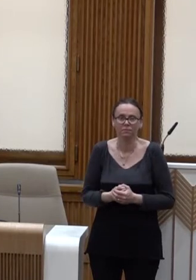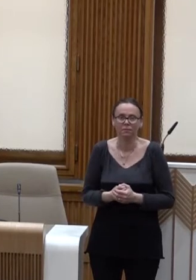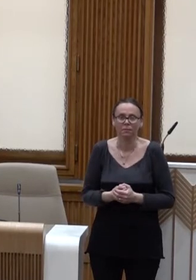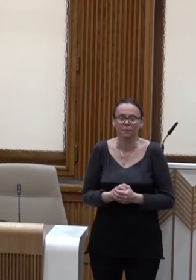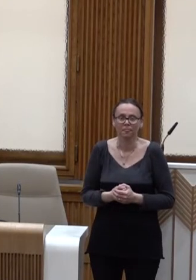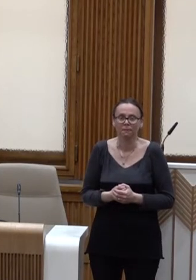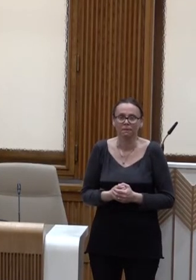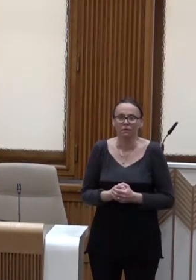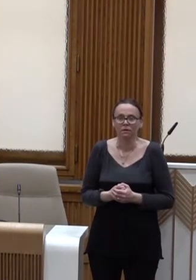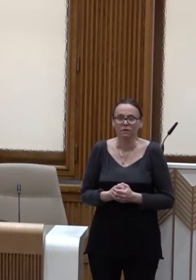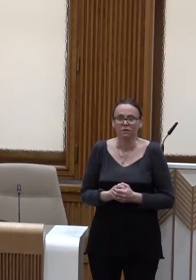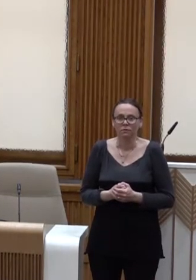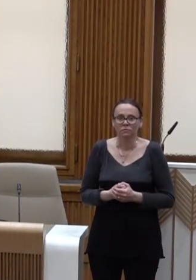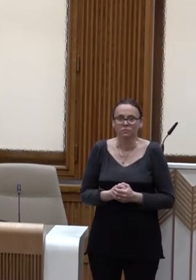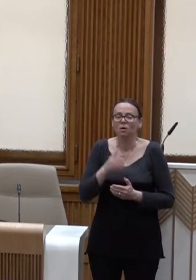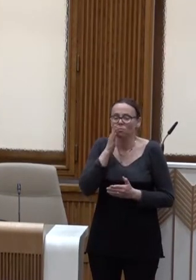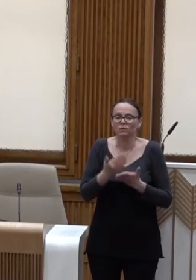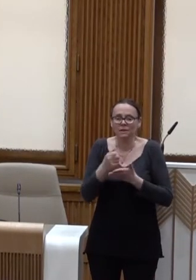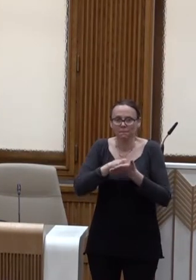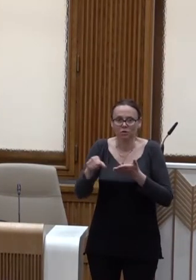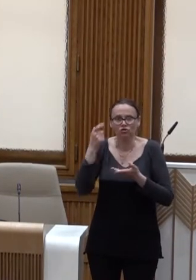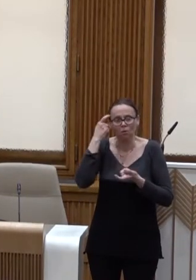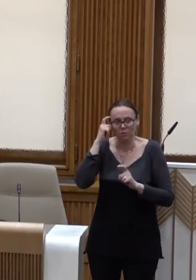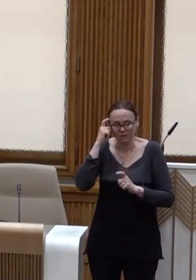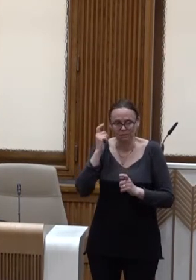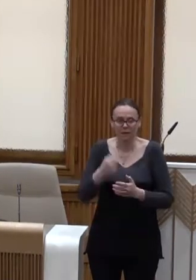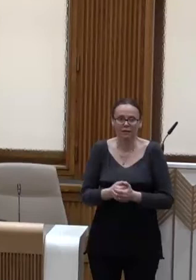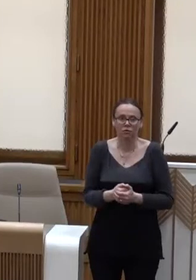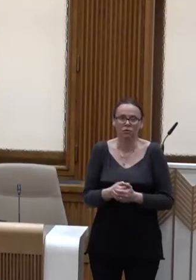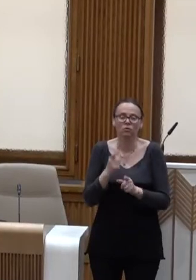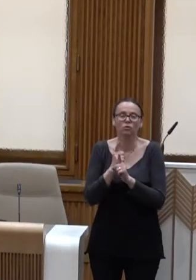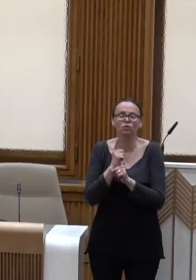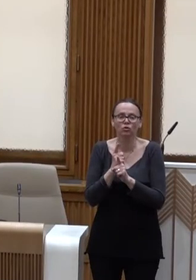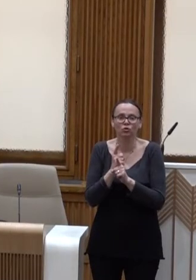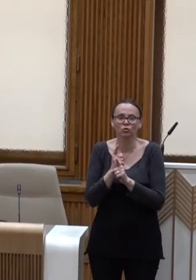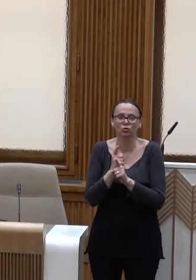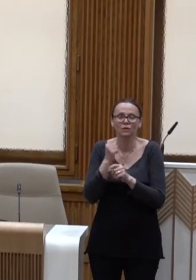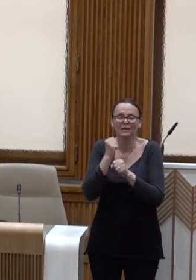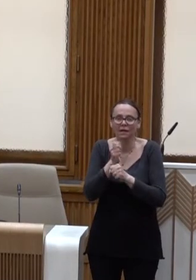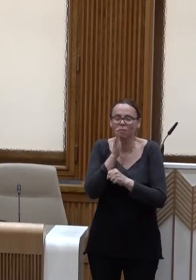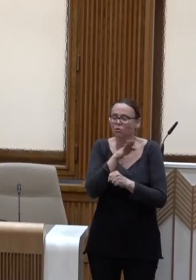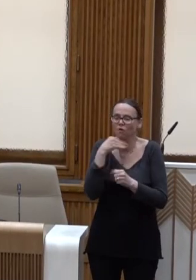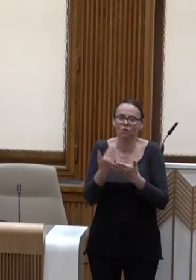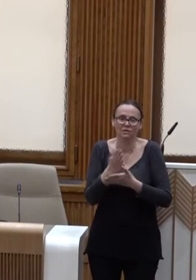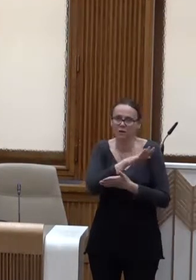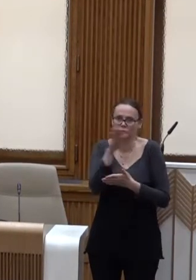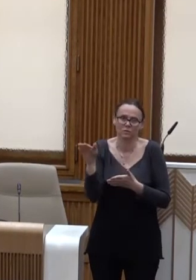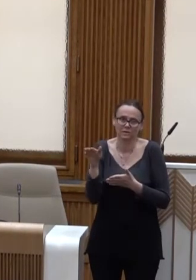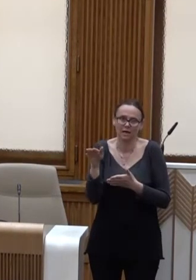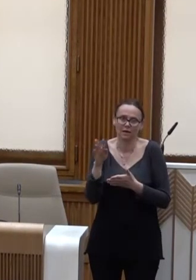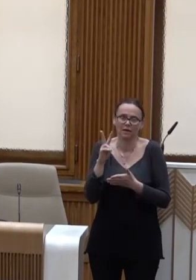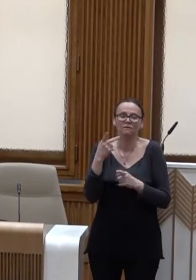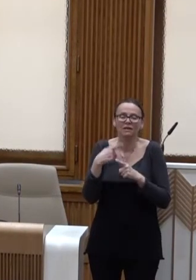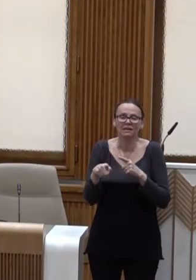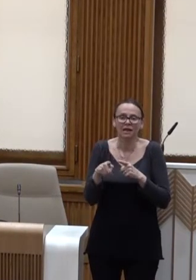Zdaj, zagotovo bo za plačilo poskrbljeno. Tudi dela bo dovolj za vse v